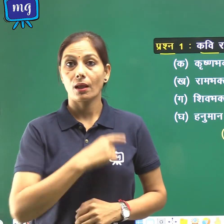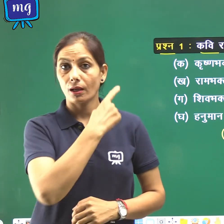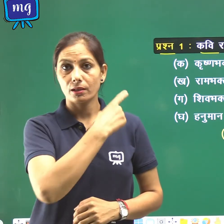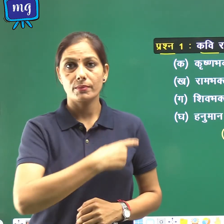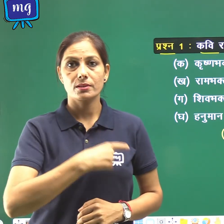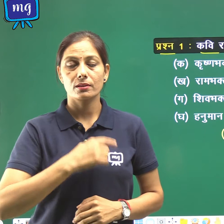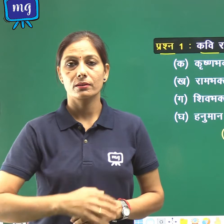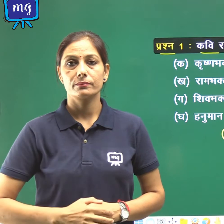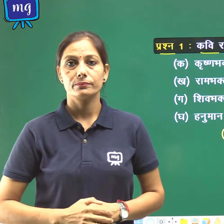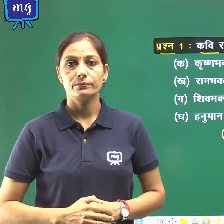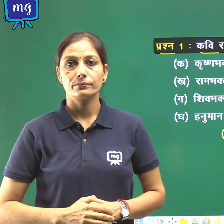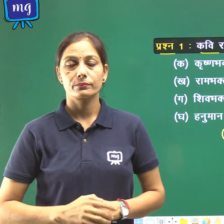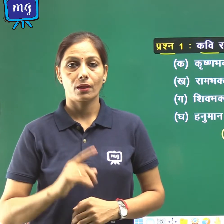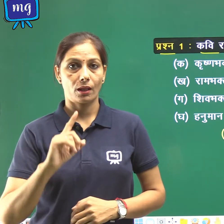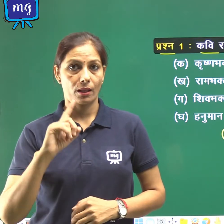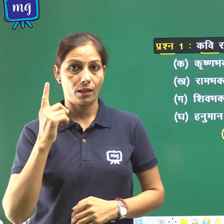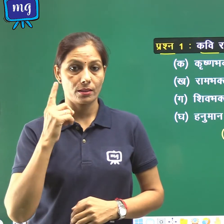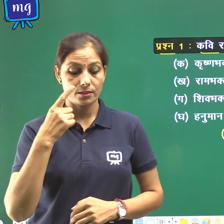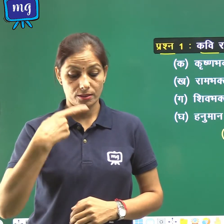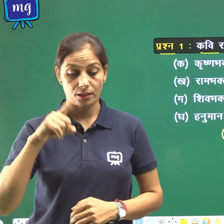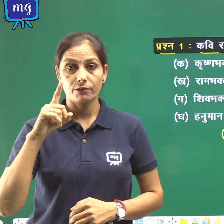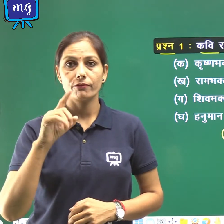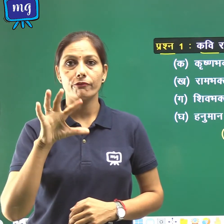जिनमें से एक सही विकल्प